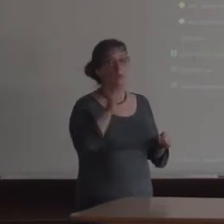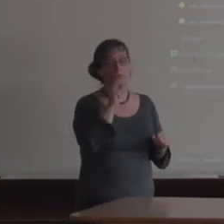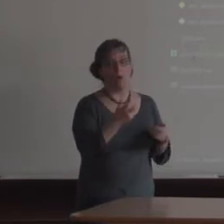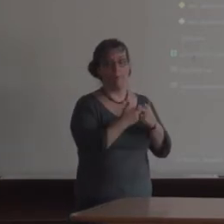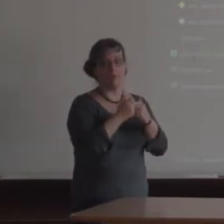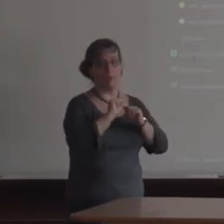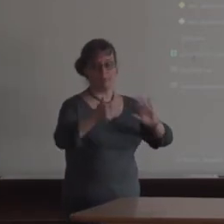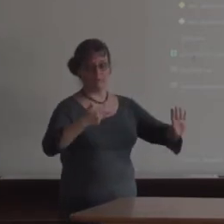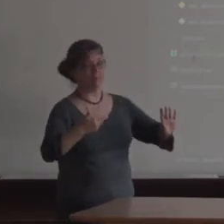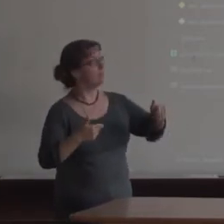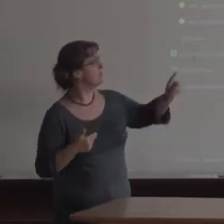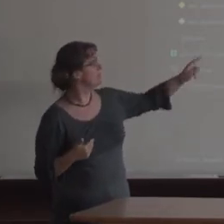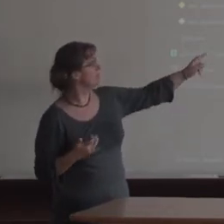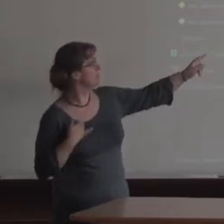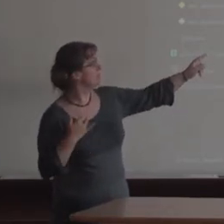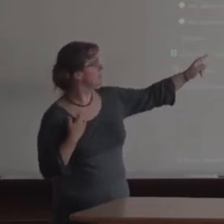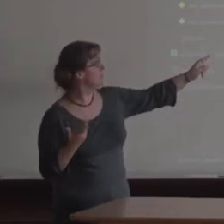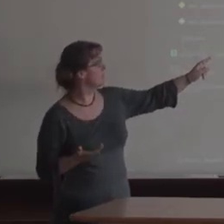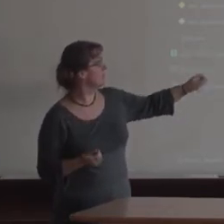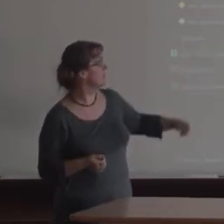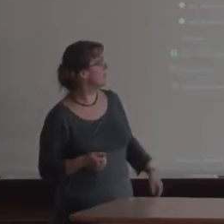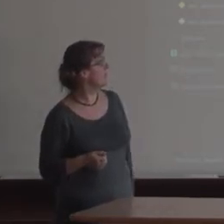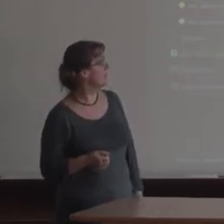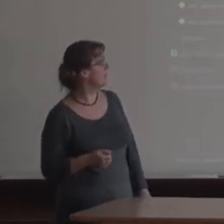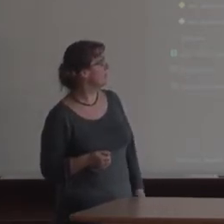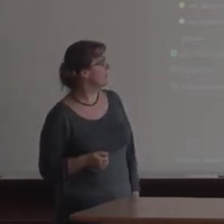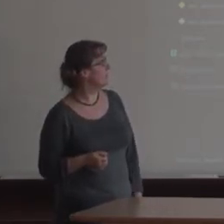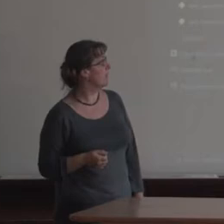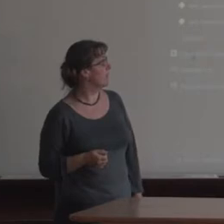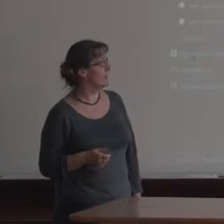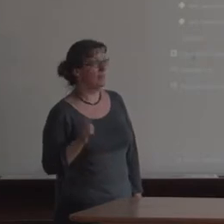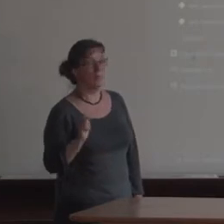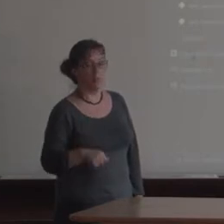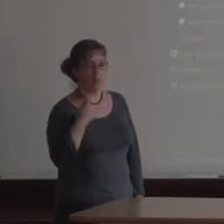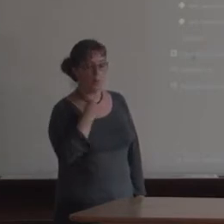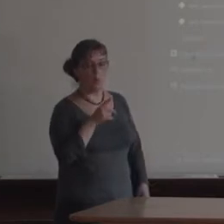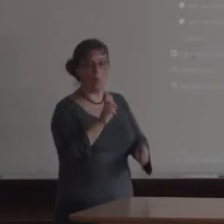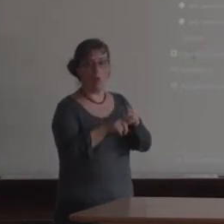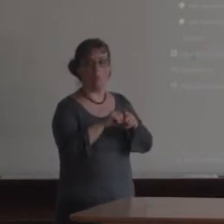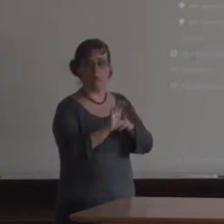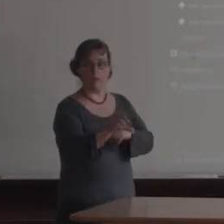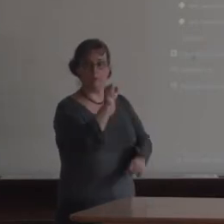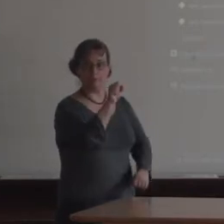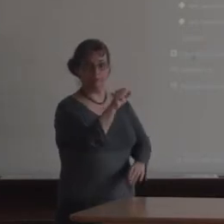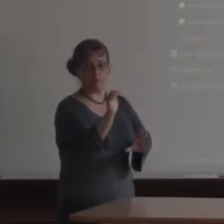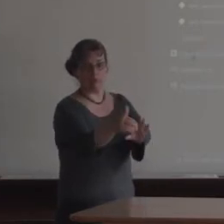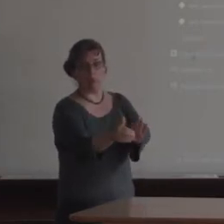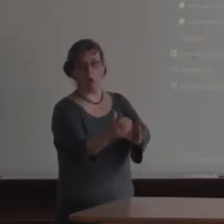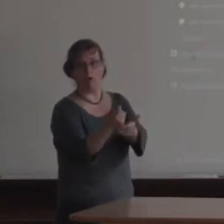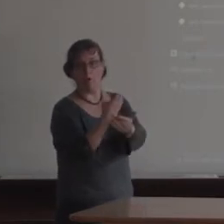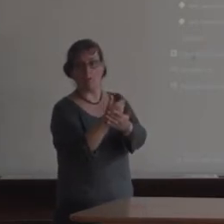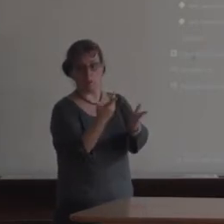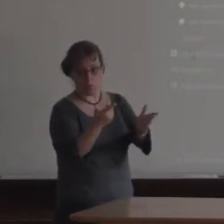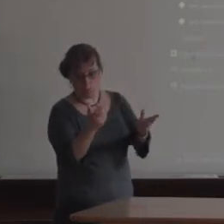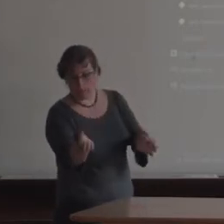le message d'erreur, on a possibilité de récupérer un objet qui contient des informations sur